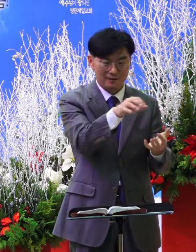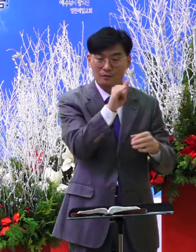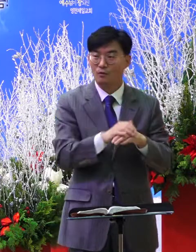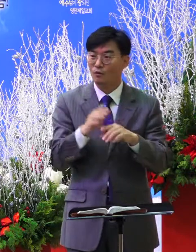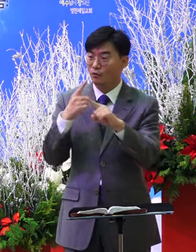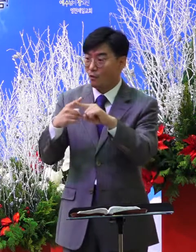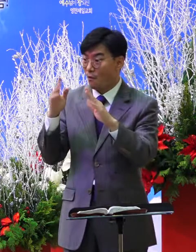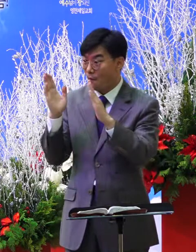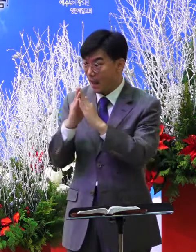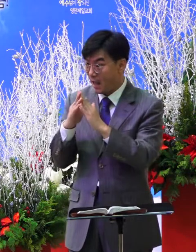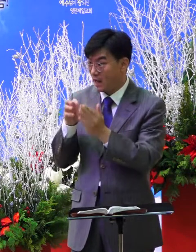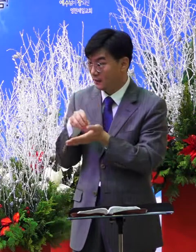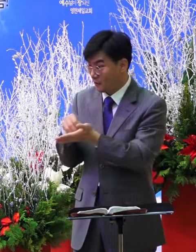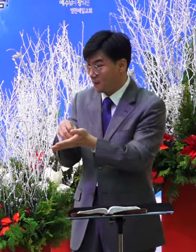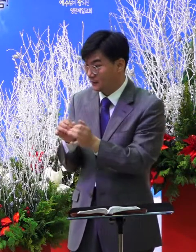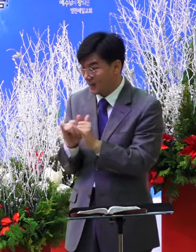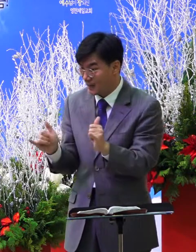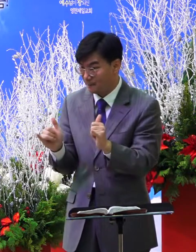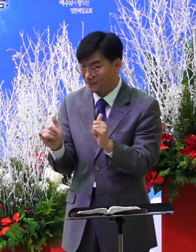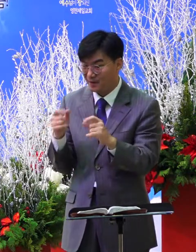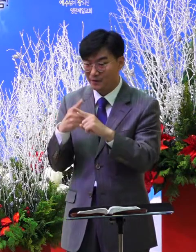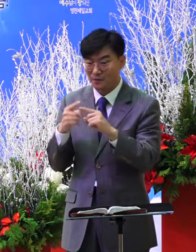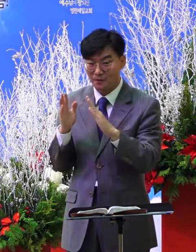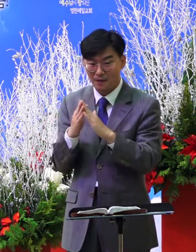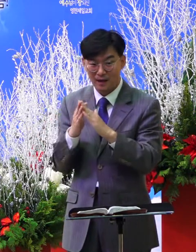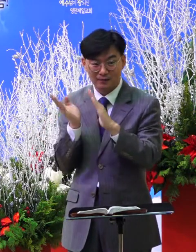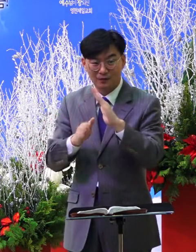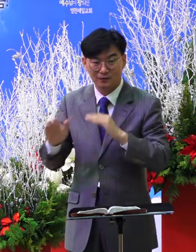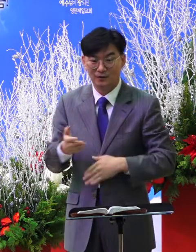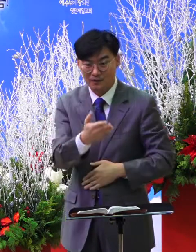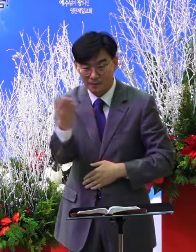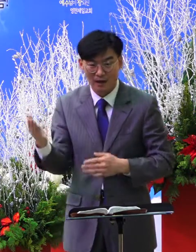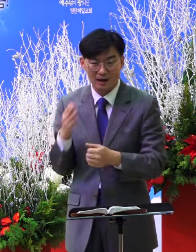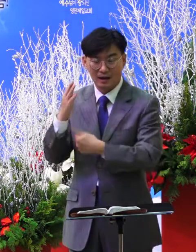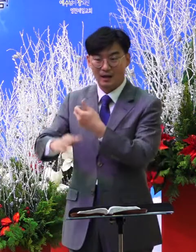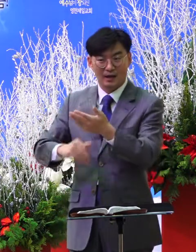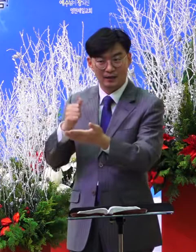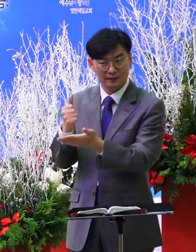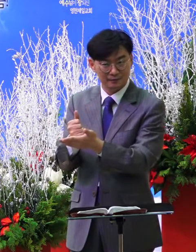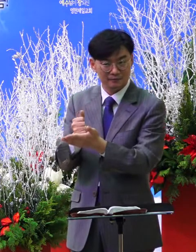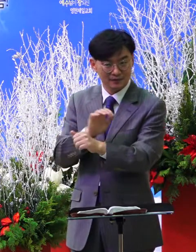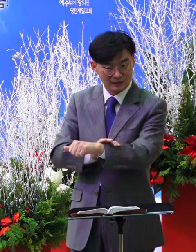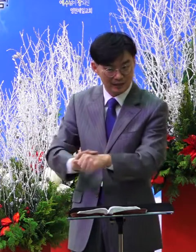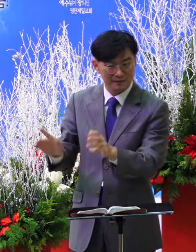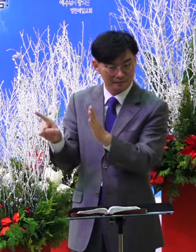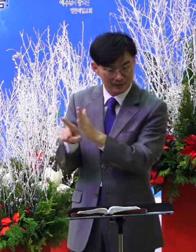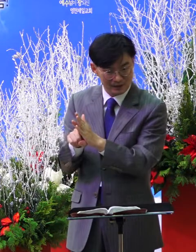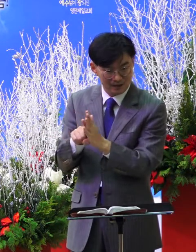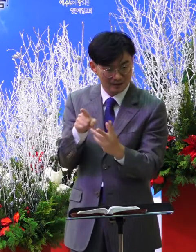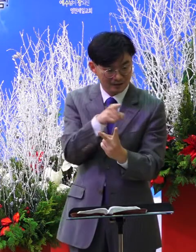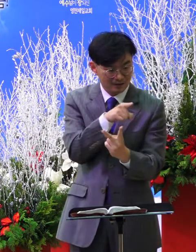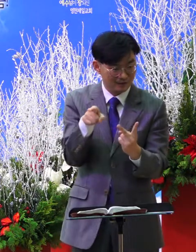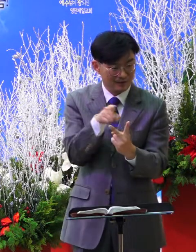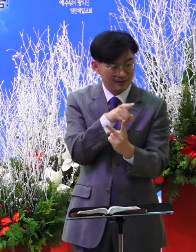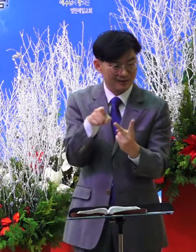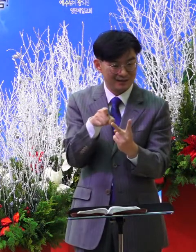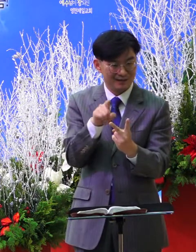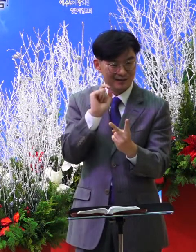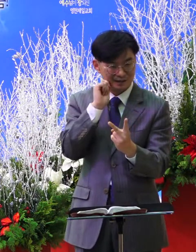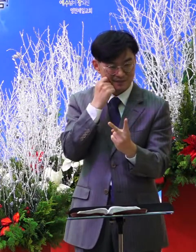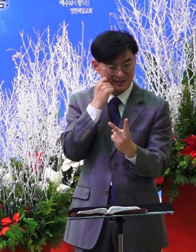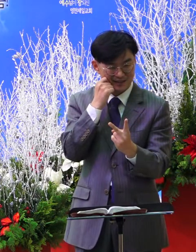않고 그렇게 하나님 나라 바라보며 산다라고 그렇게 단정지어 생각하게 될 때가 많이 있습니다. 그러나